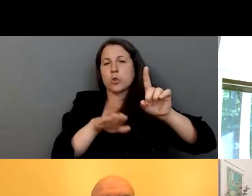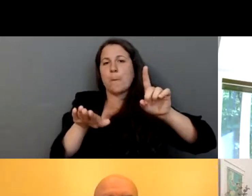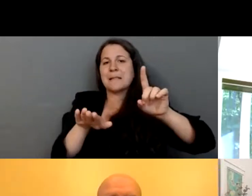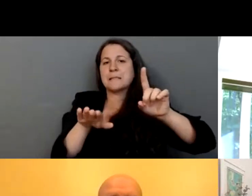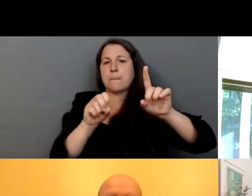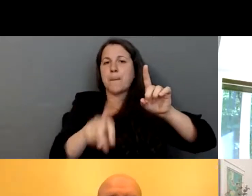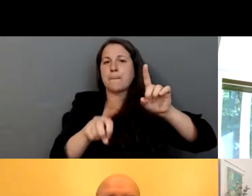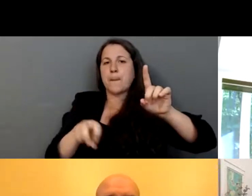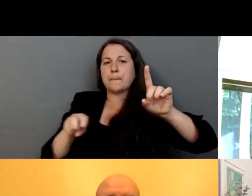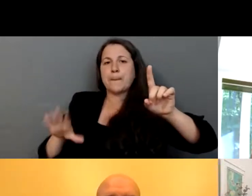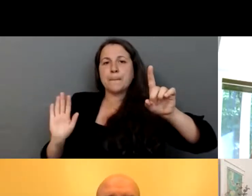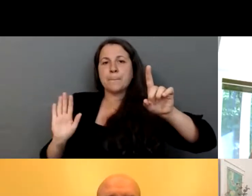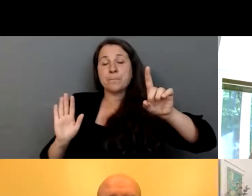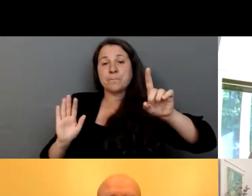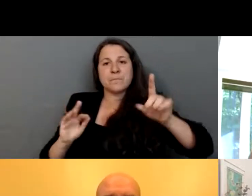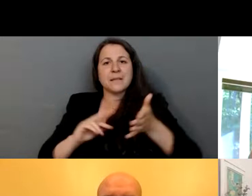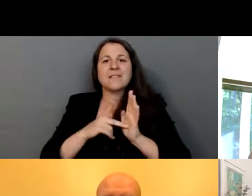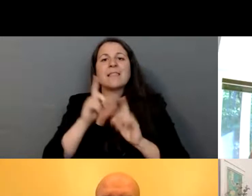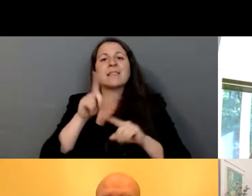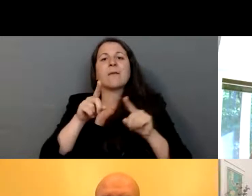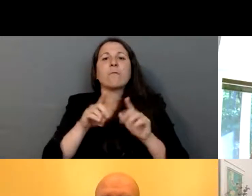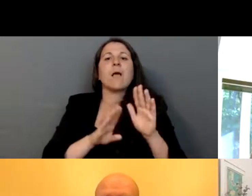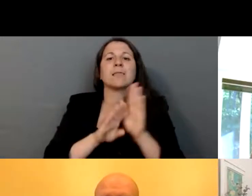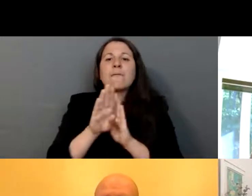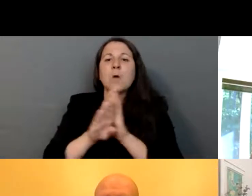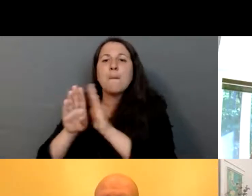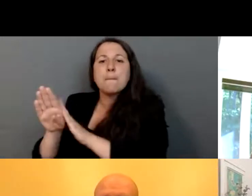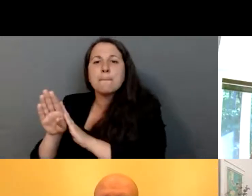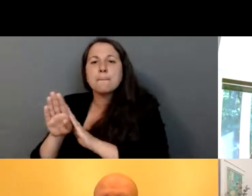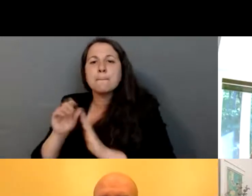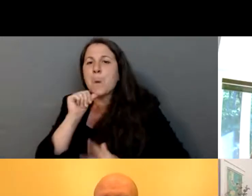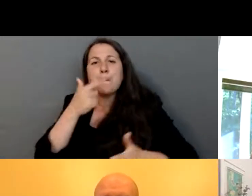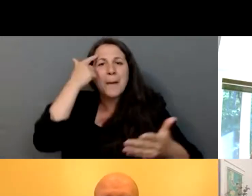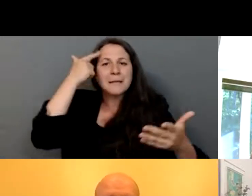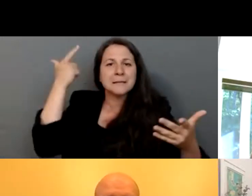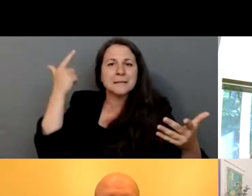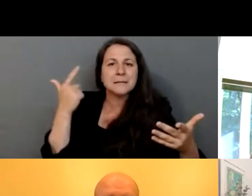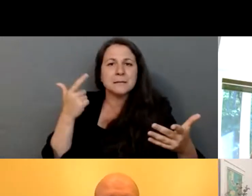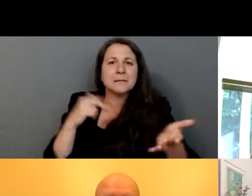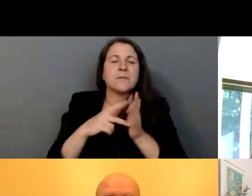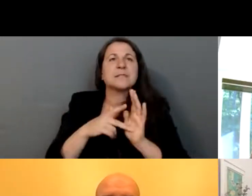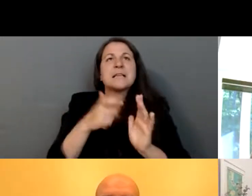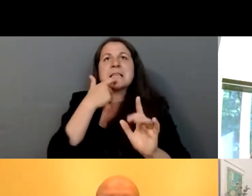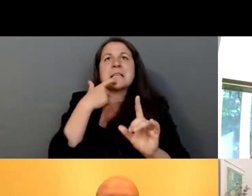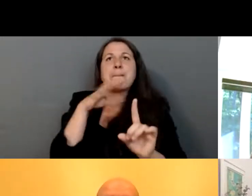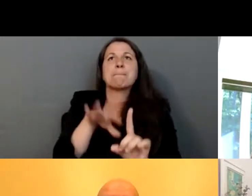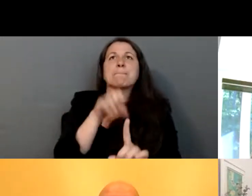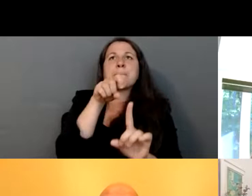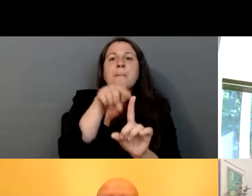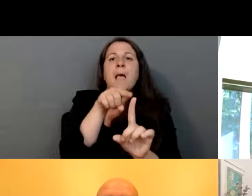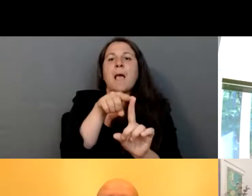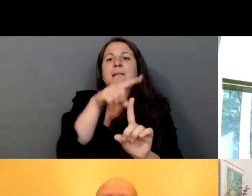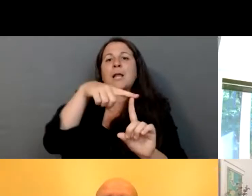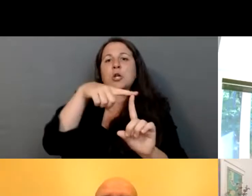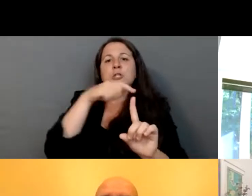nouvelles choses. Puis souvent, les technologies de l'information, on est beaucoup dans la nouveauté, que ben c'est pas juste des gens comme nous qui vont l'utiliser.